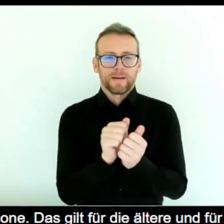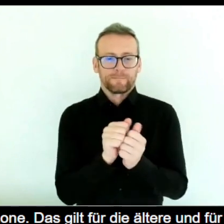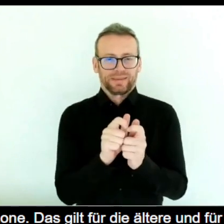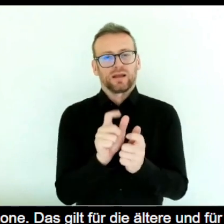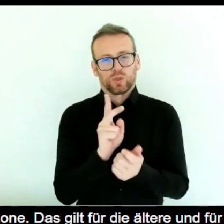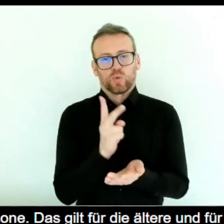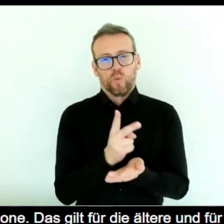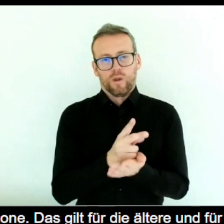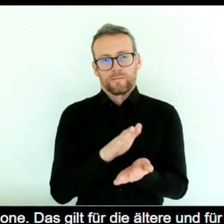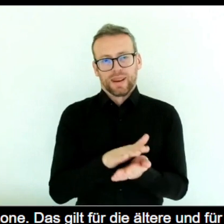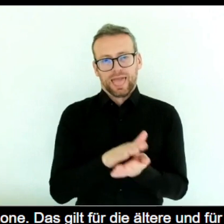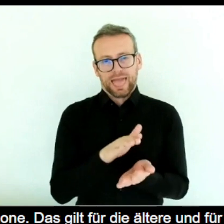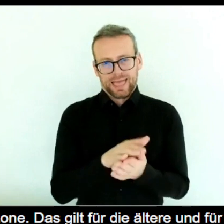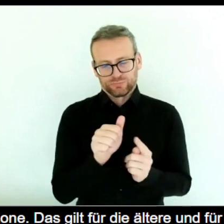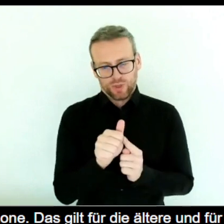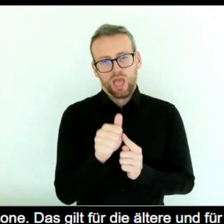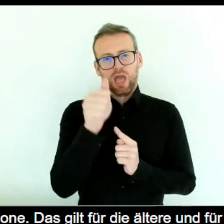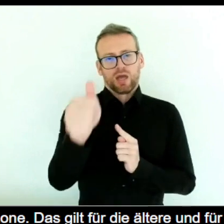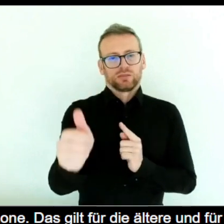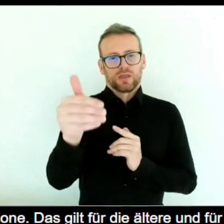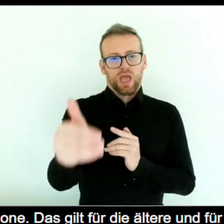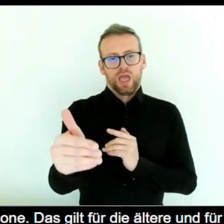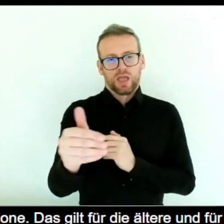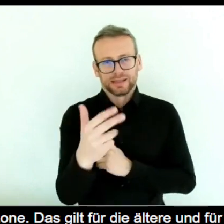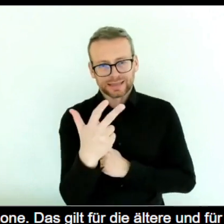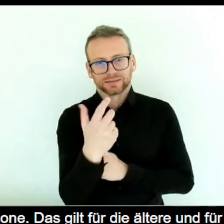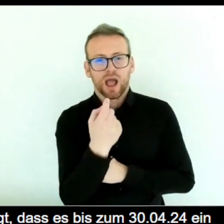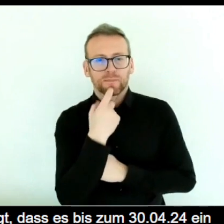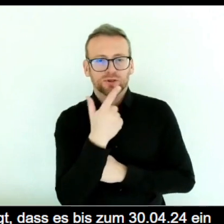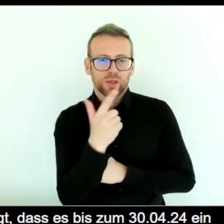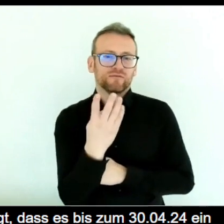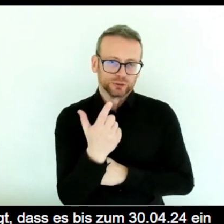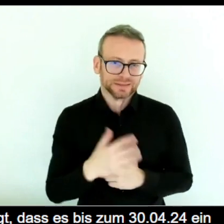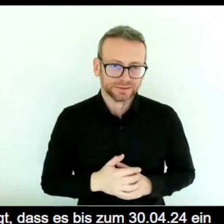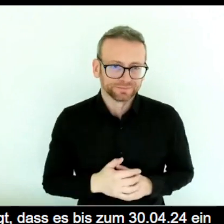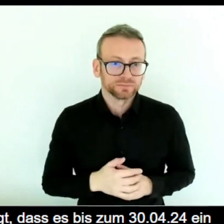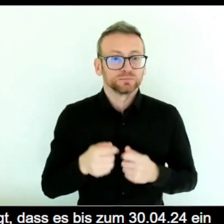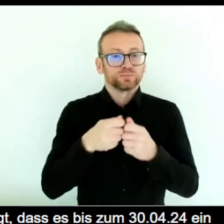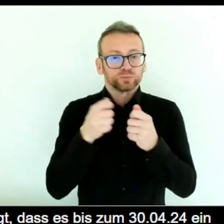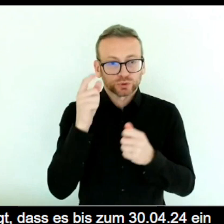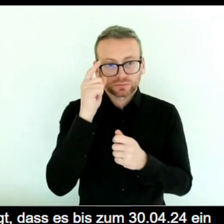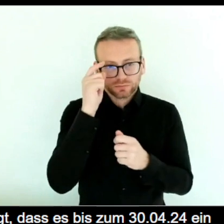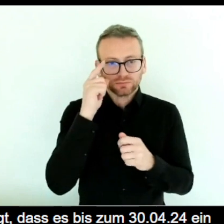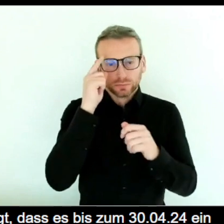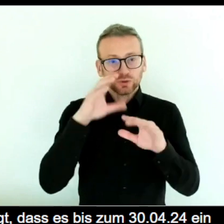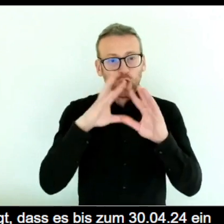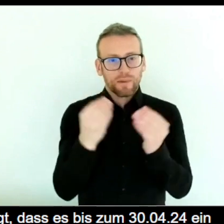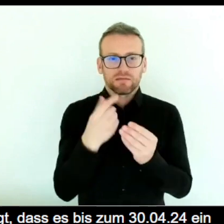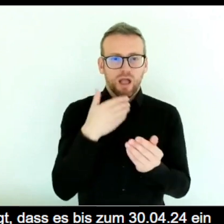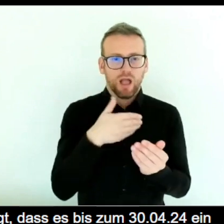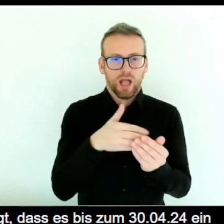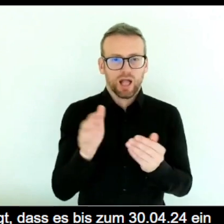vorankommen. Zum Radgesetz. Wir haben uns auch darüber im Kabinett mit dem Thema heute